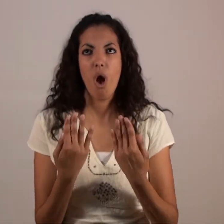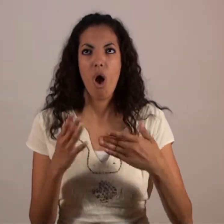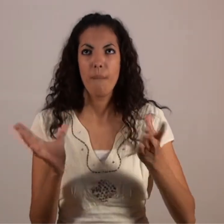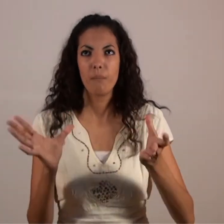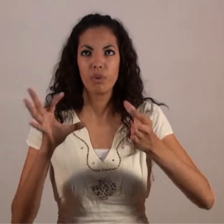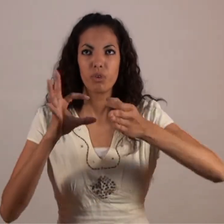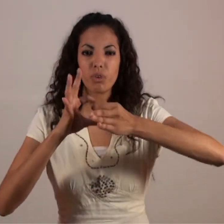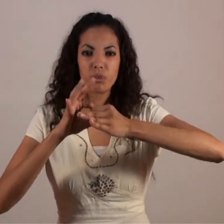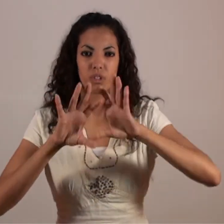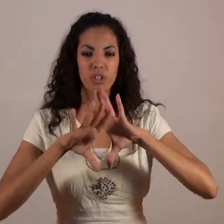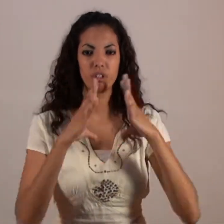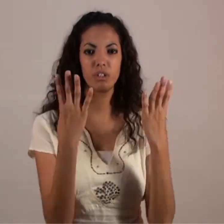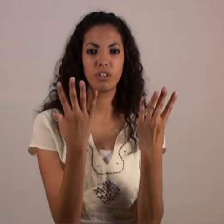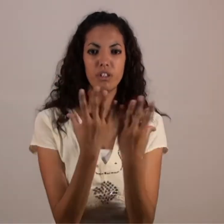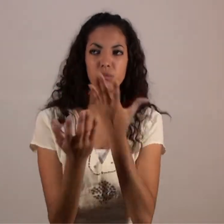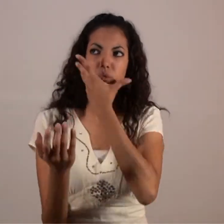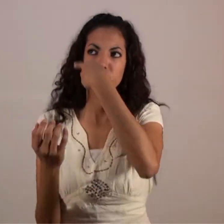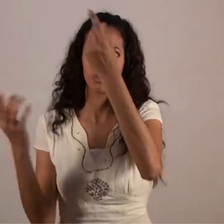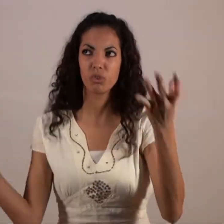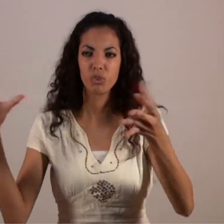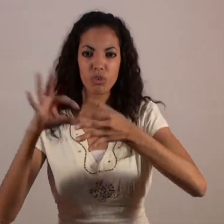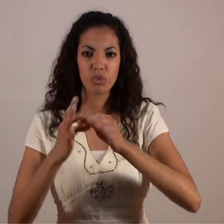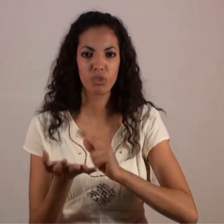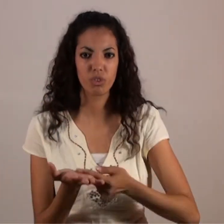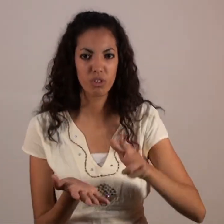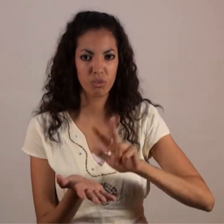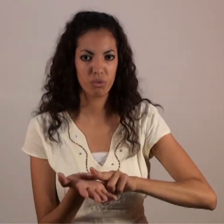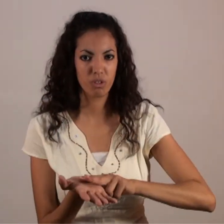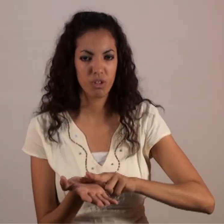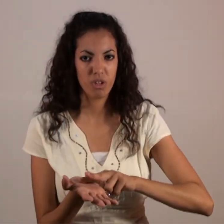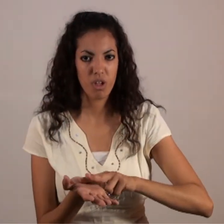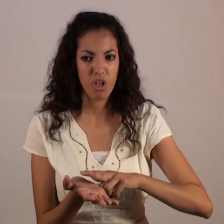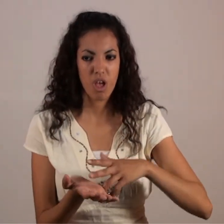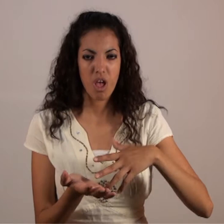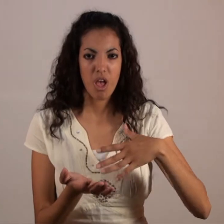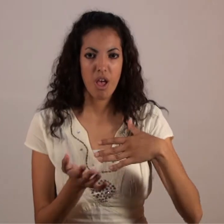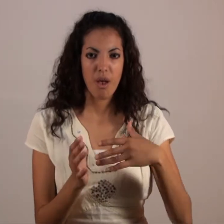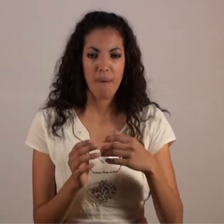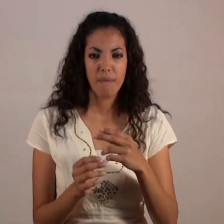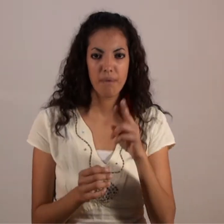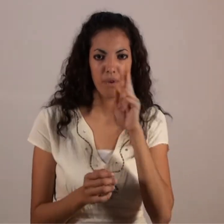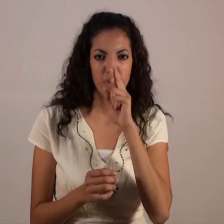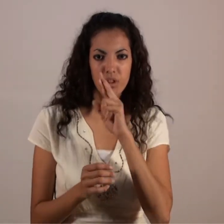por el pecado y la transgresión. Elena de White, Sermons and Talks.